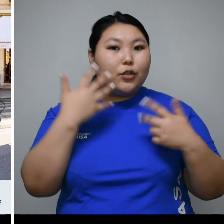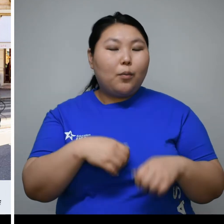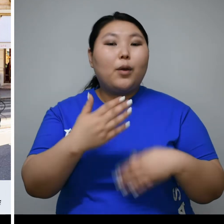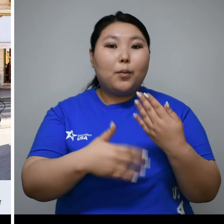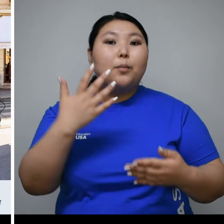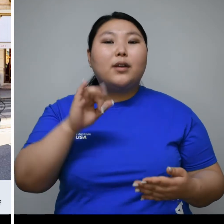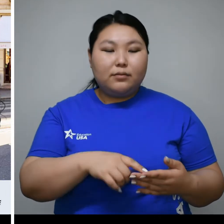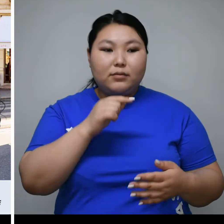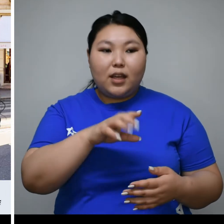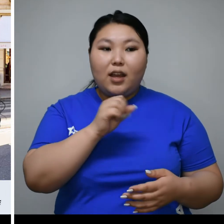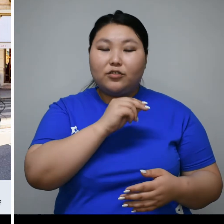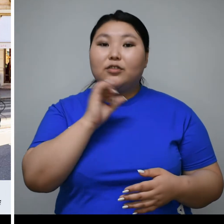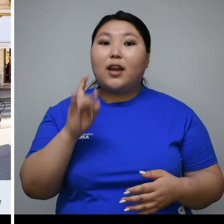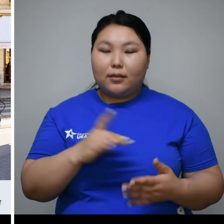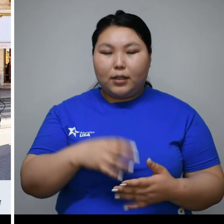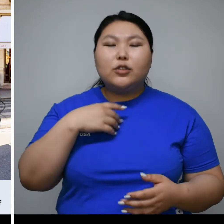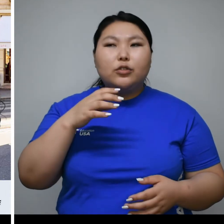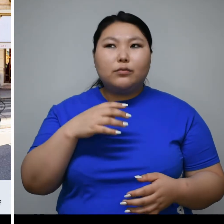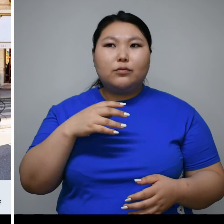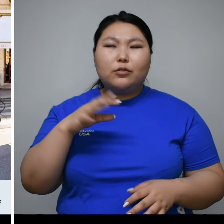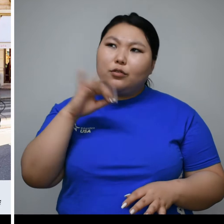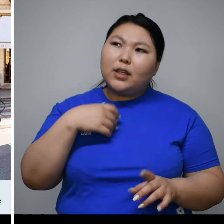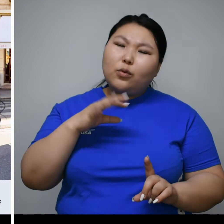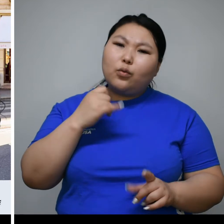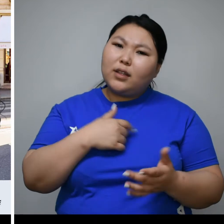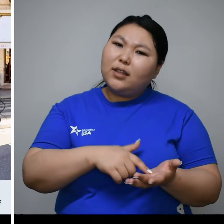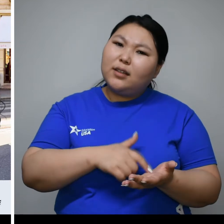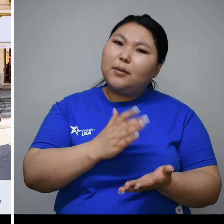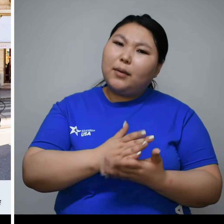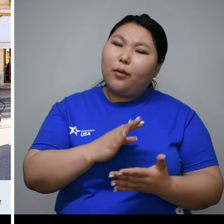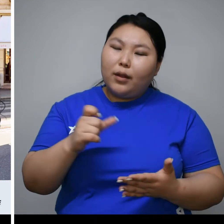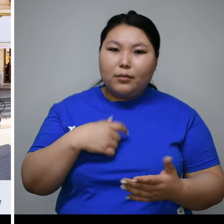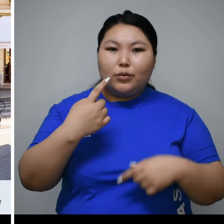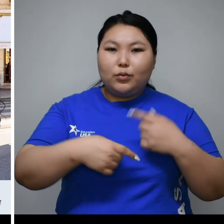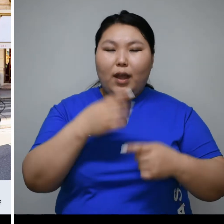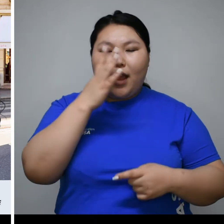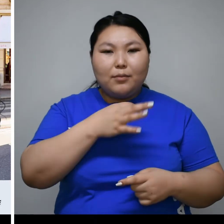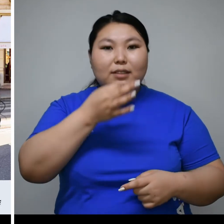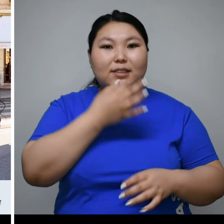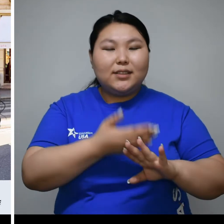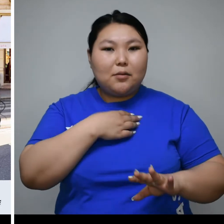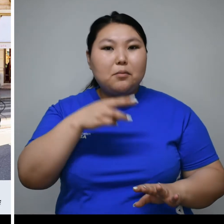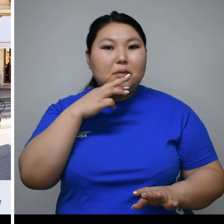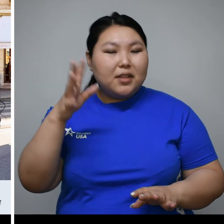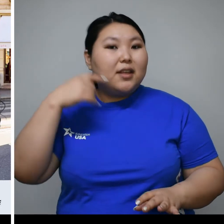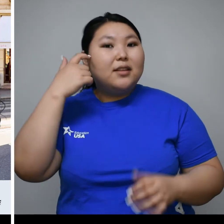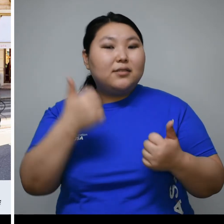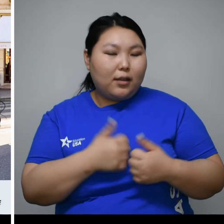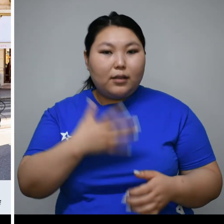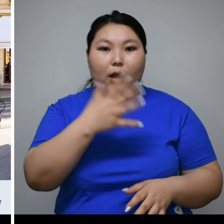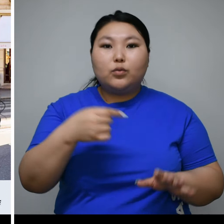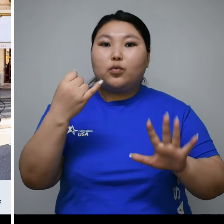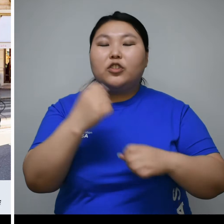зохион байгуулж байдаг. Тэрний ачаар болохоор ингээд за ер нь юу надад шаардлагатай юм байна гэдэг талаар ингээд нилийн эртнээс мэдээлэлтэй